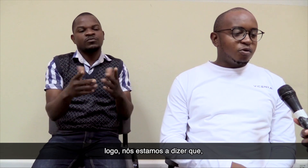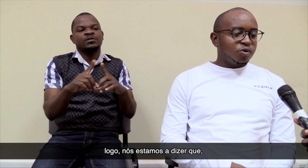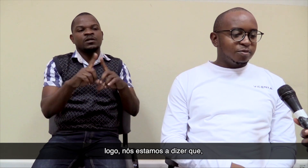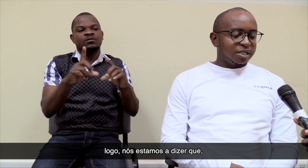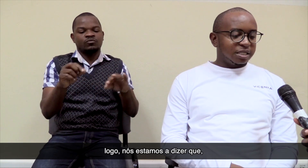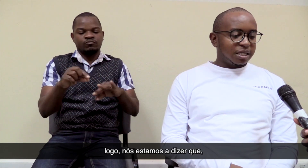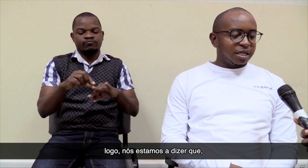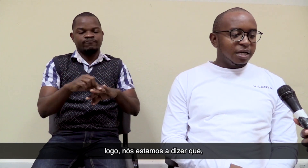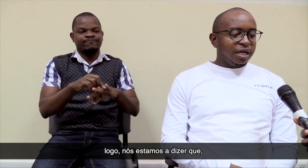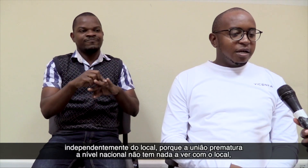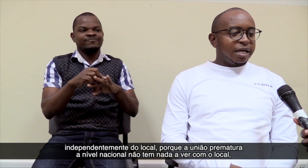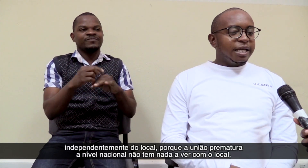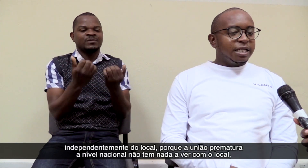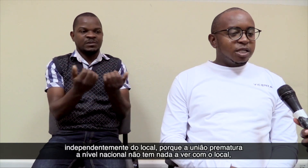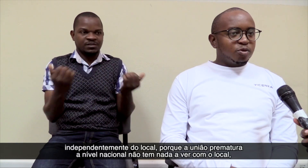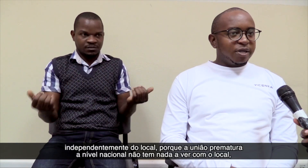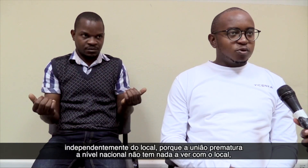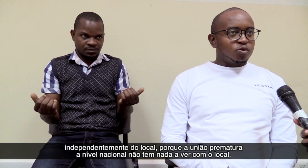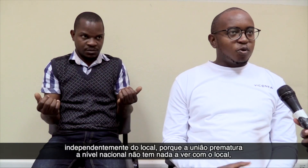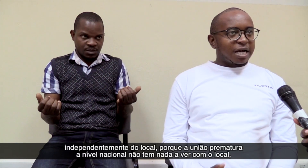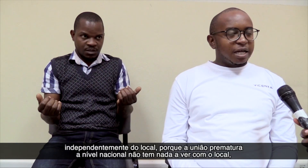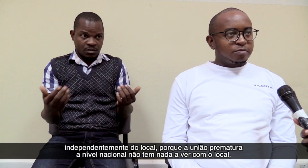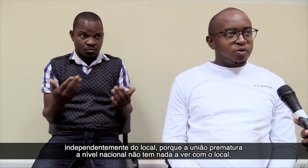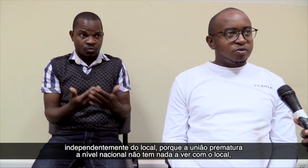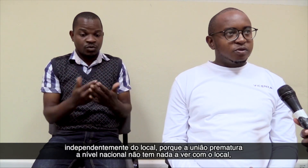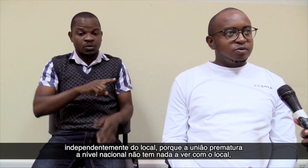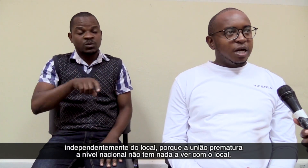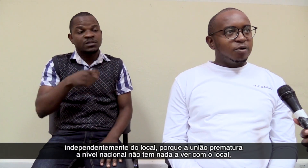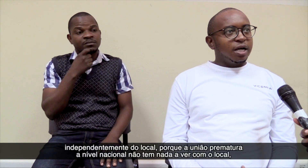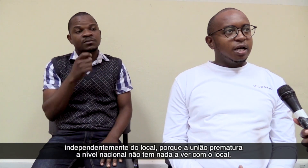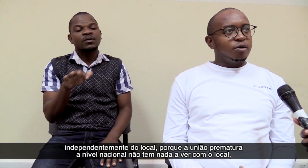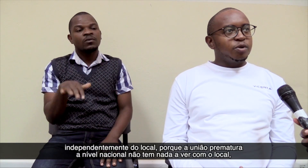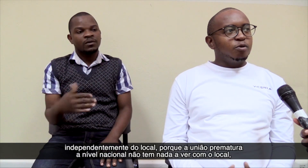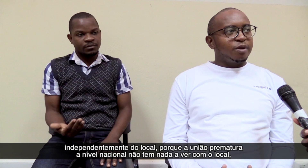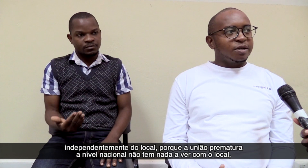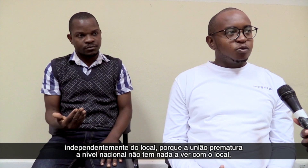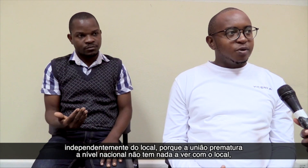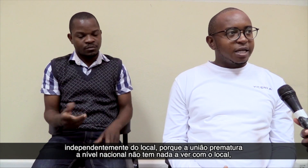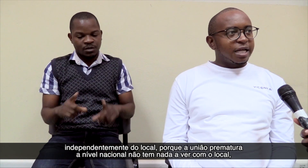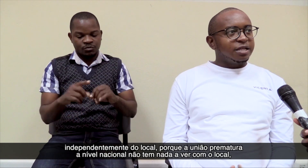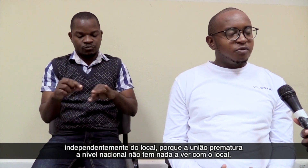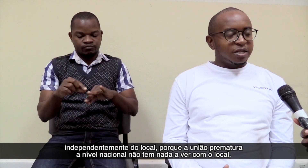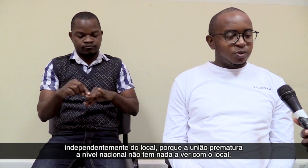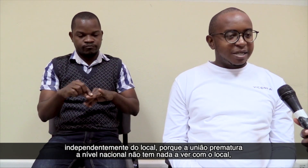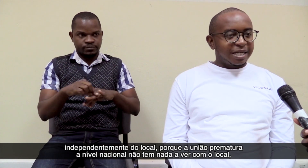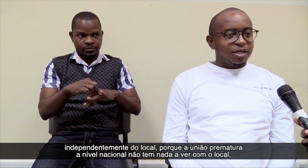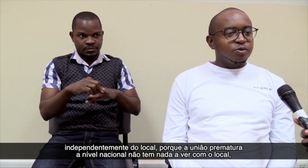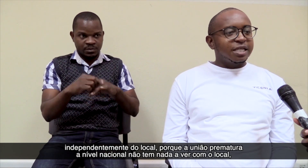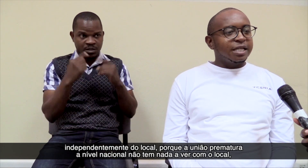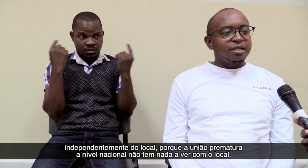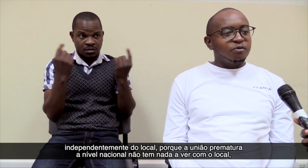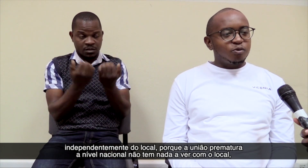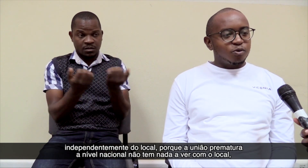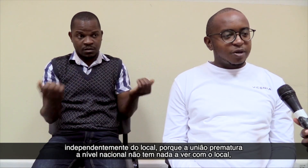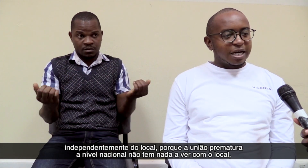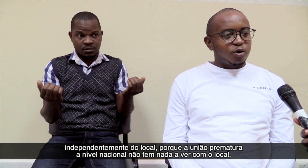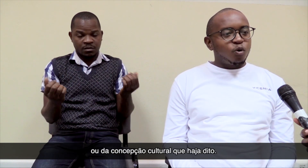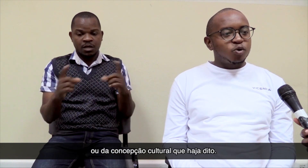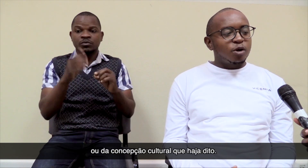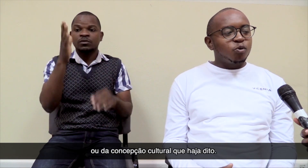uma deficiência de surdez, mudez, não impede de ter uma vida social. O que é que acontece é que tanto as pessoas que sofrem